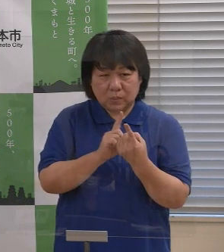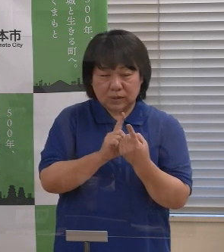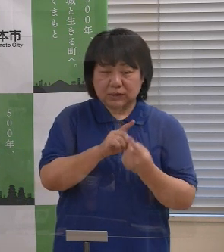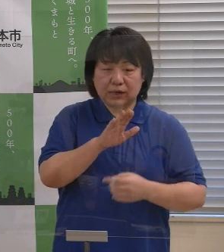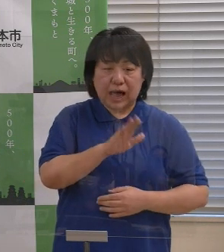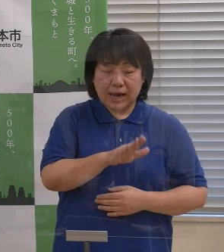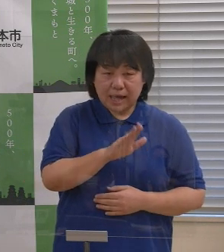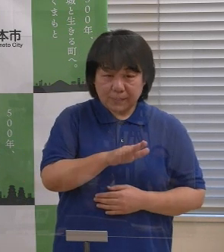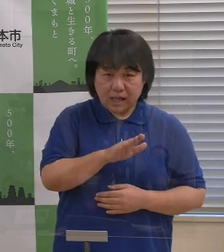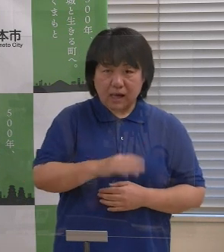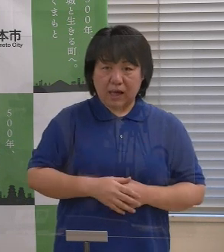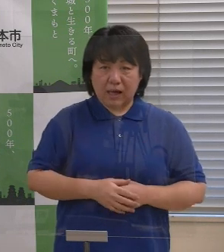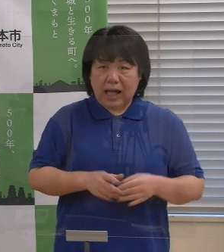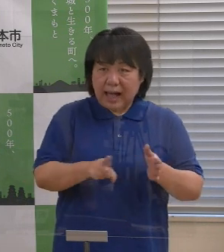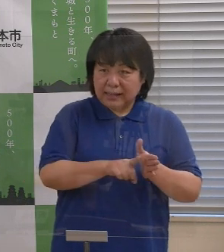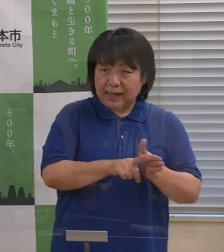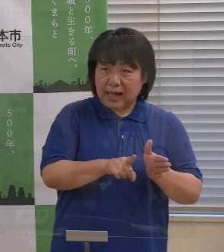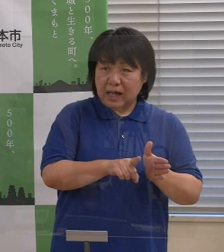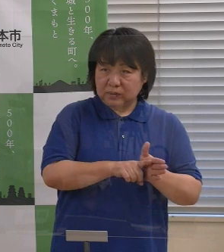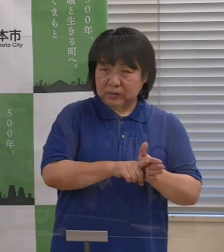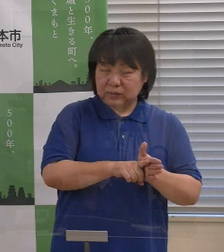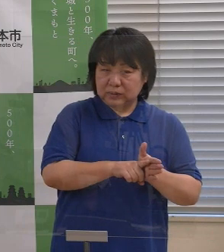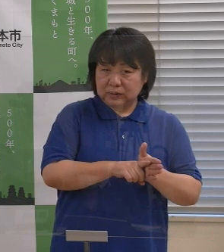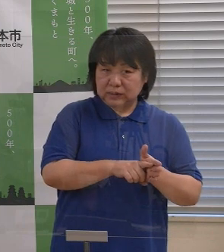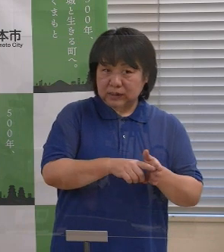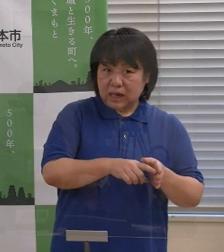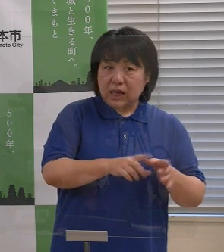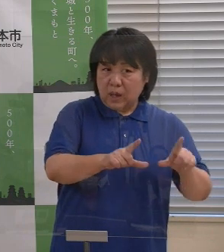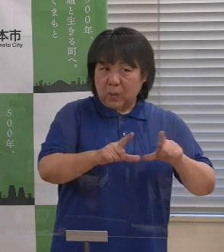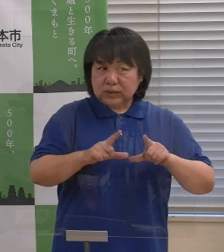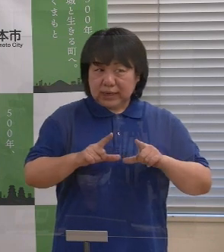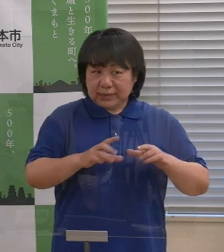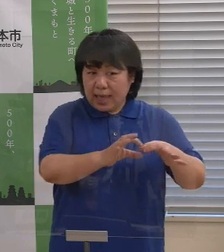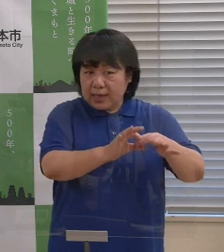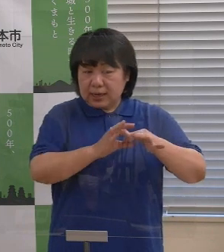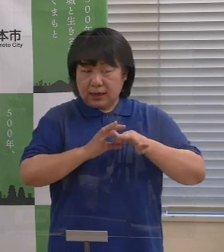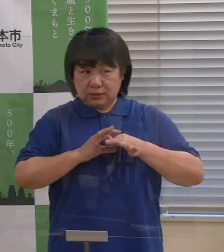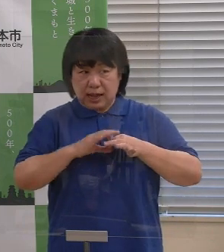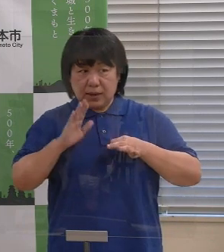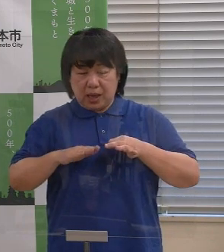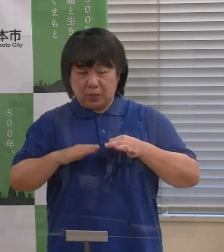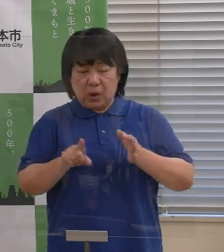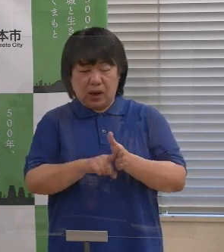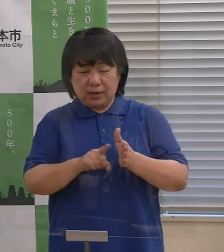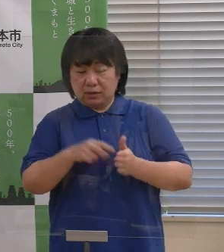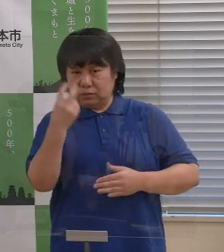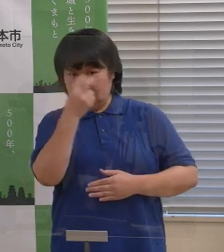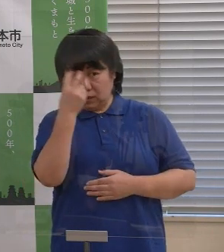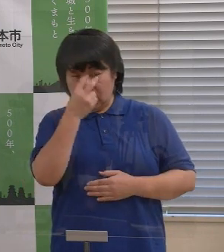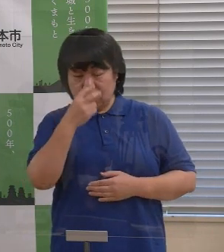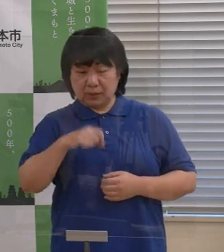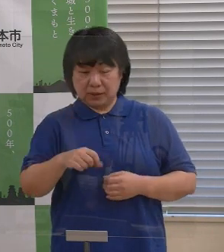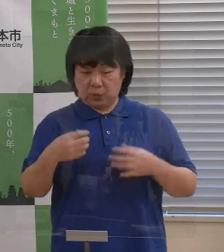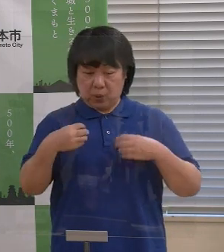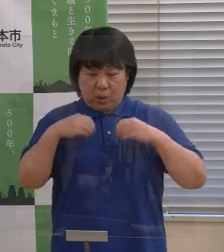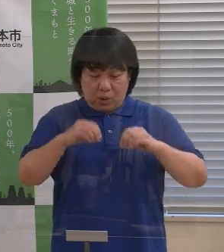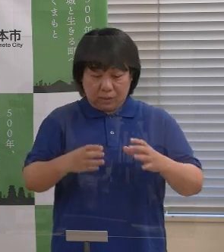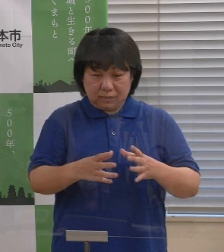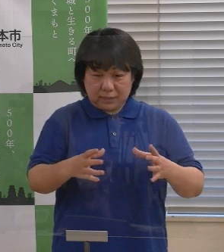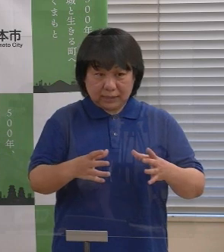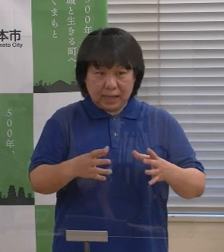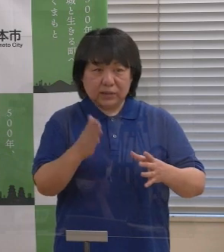ということになれば、早く知らせていただくということでですね、早く検査をすればそれがクラスター化しません